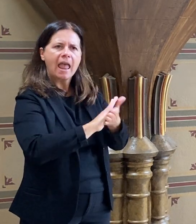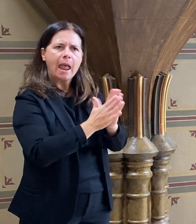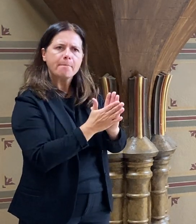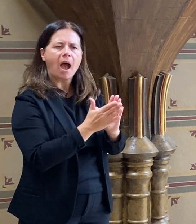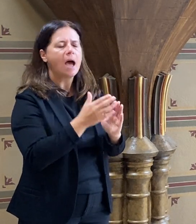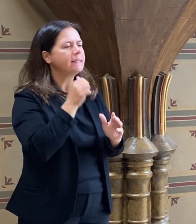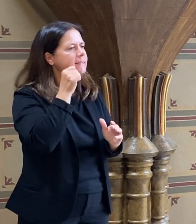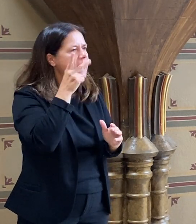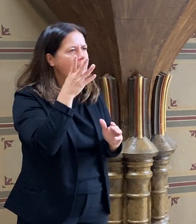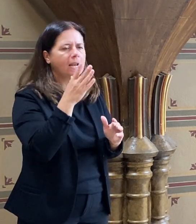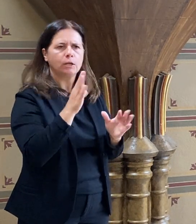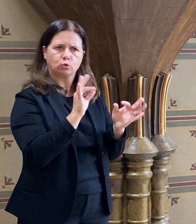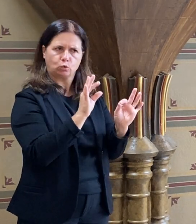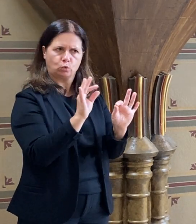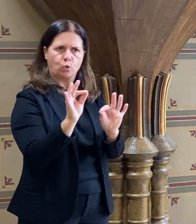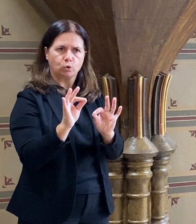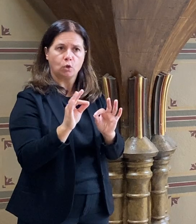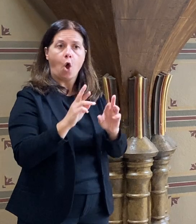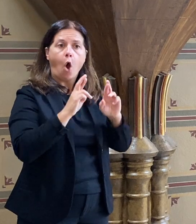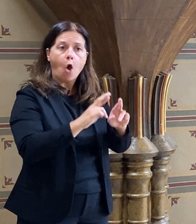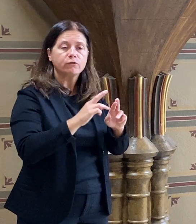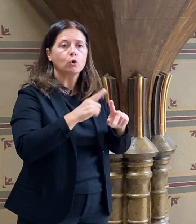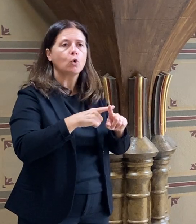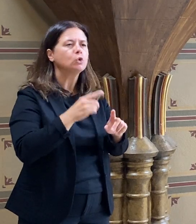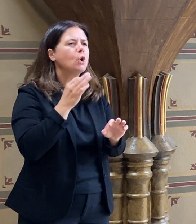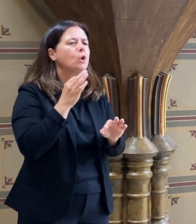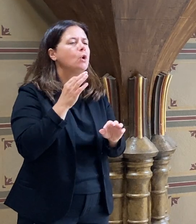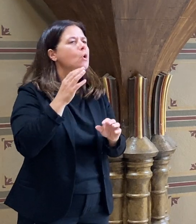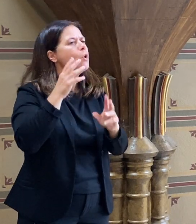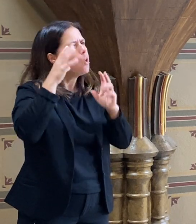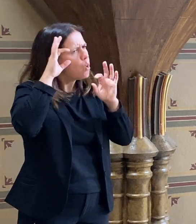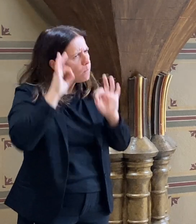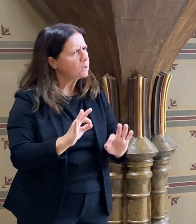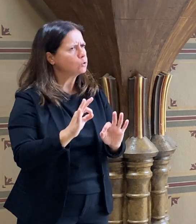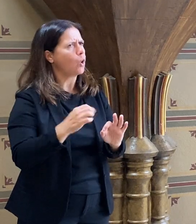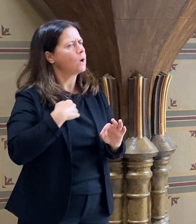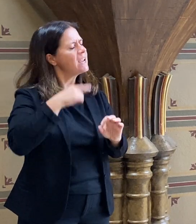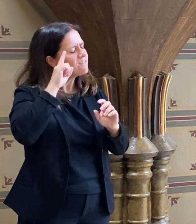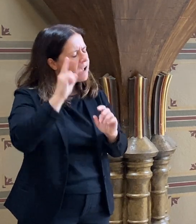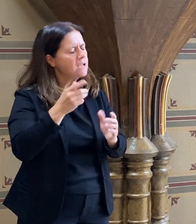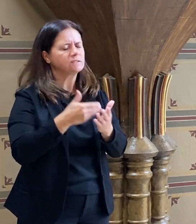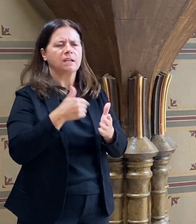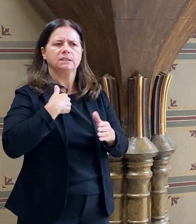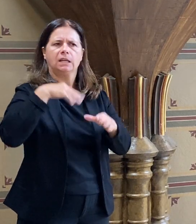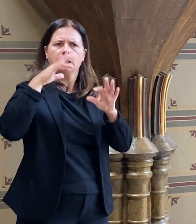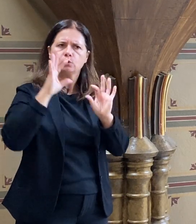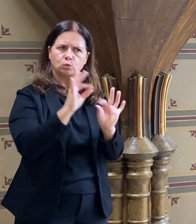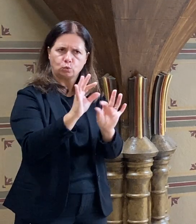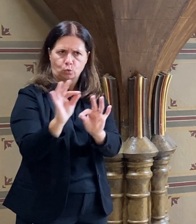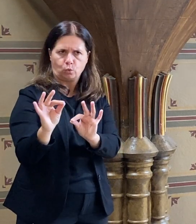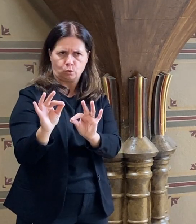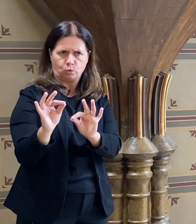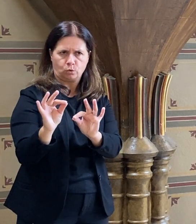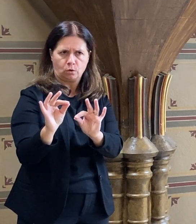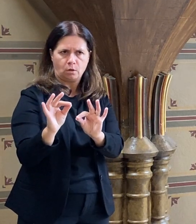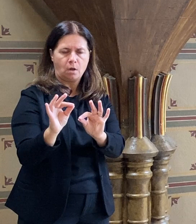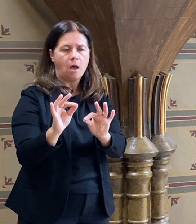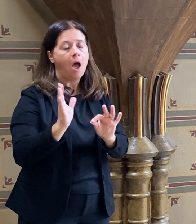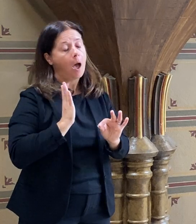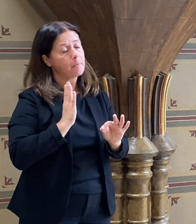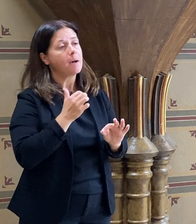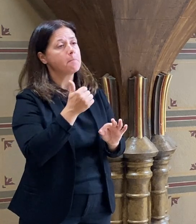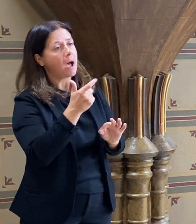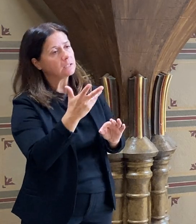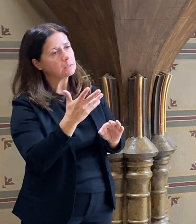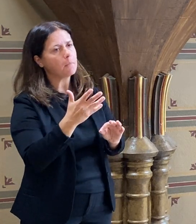die Überzeugung. Die Überzeugung von dem, was wir tun. Dabei ertappen wir uns